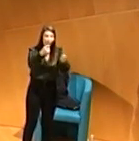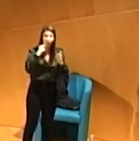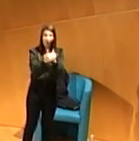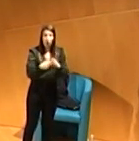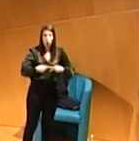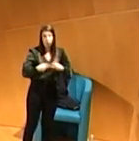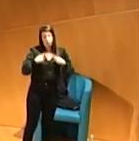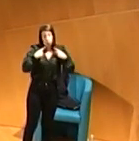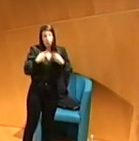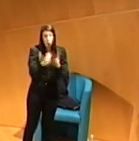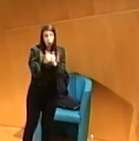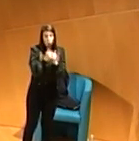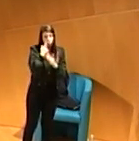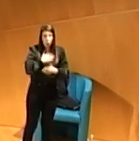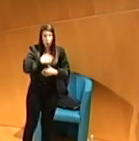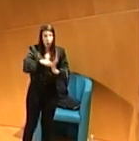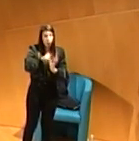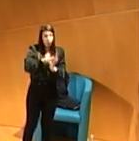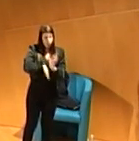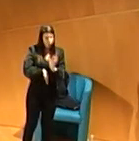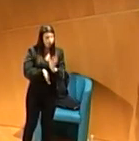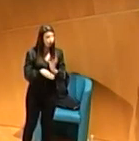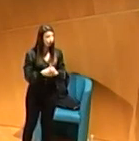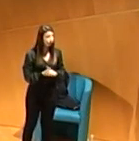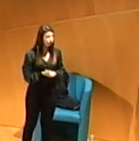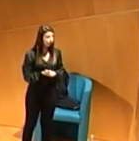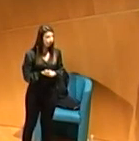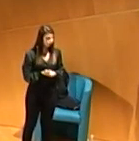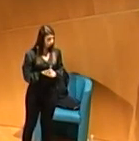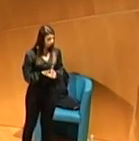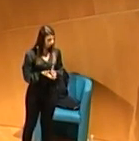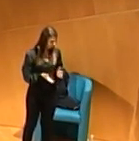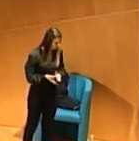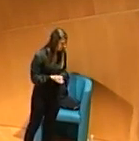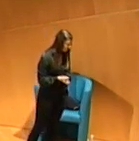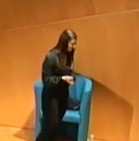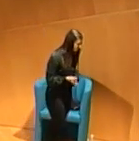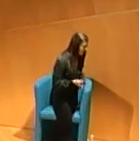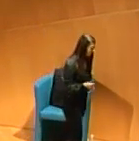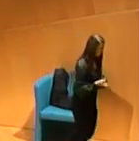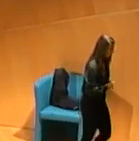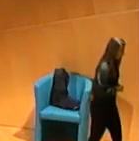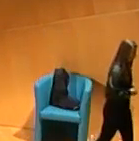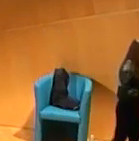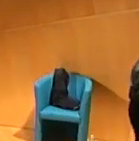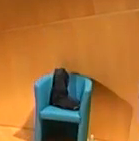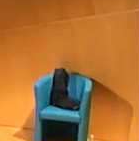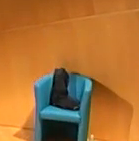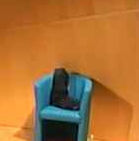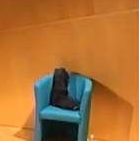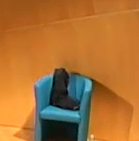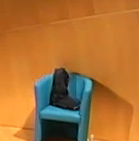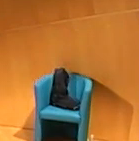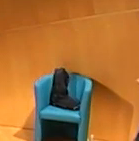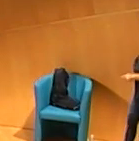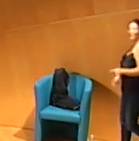peur. Je crois qu'on peut voir des éléments positifs et des éléments négatifs par rapport à ce que vous dites